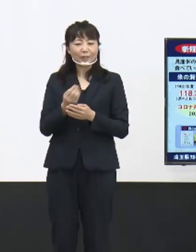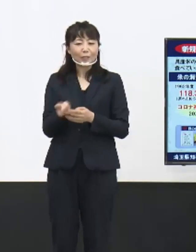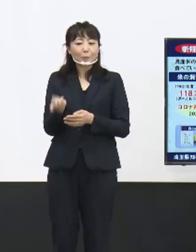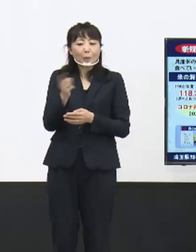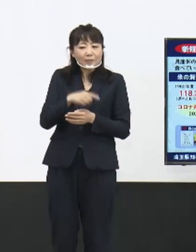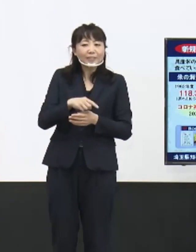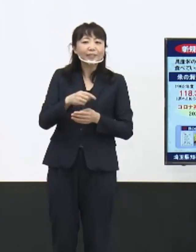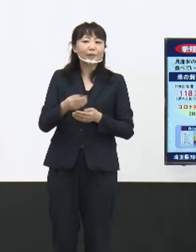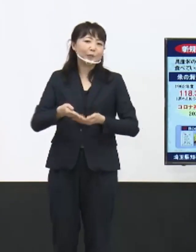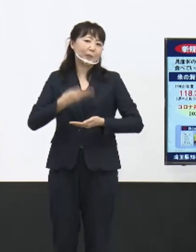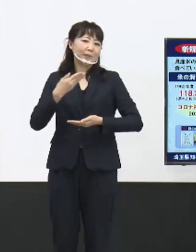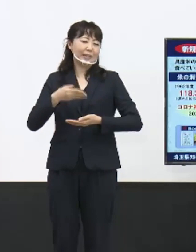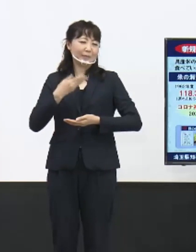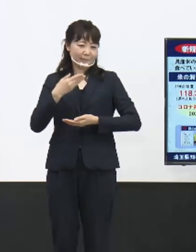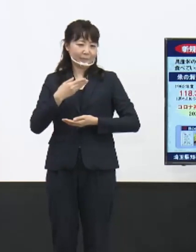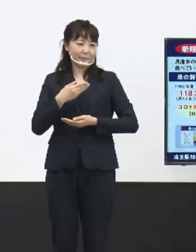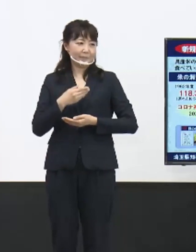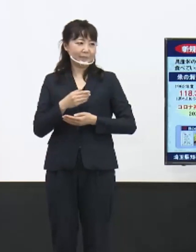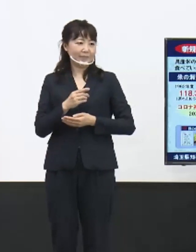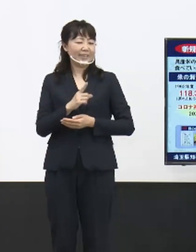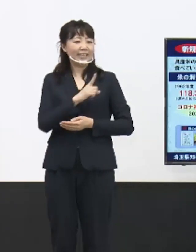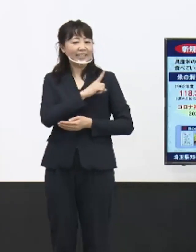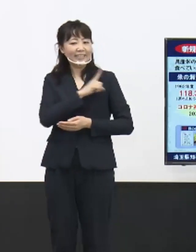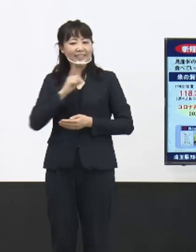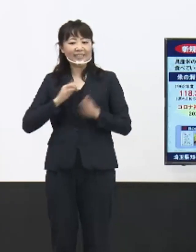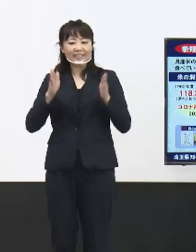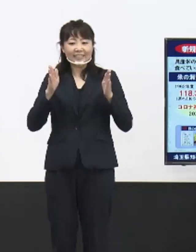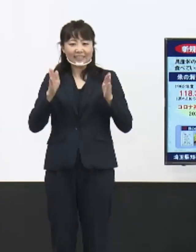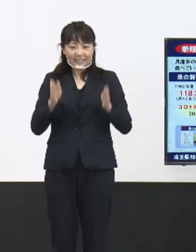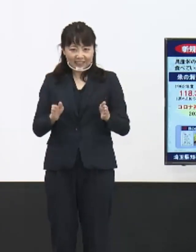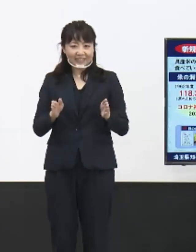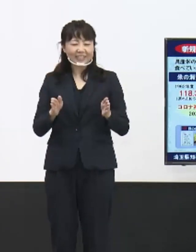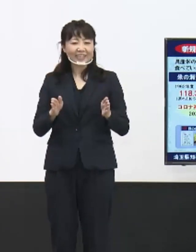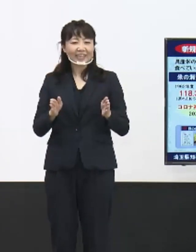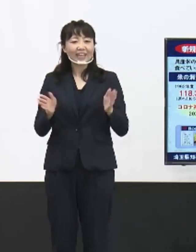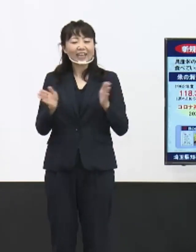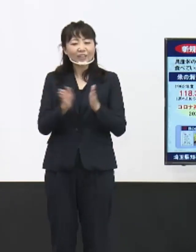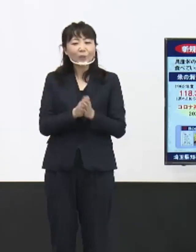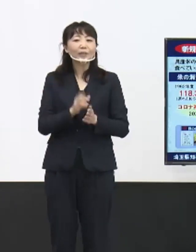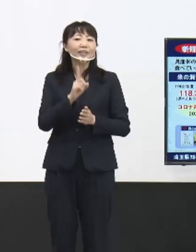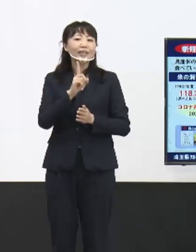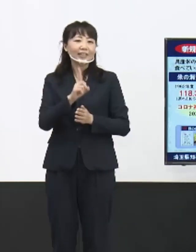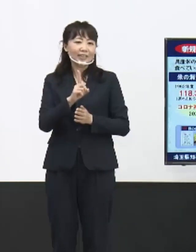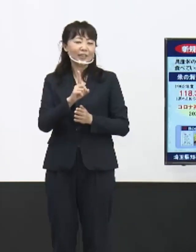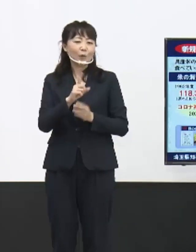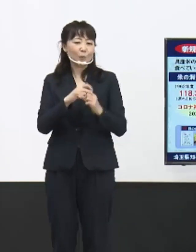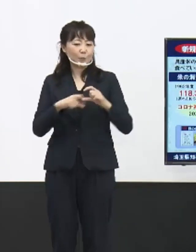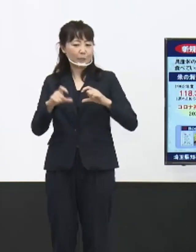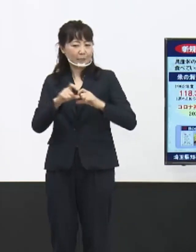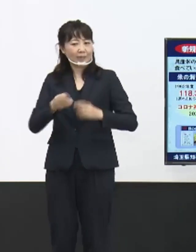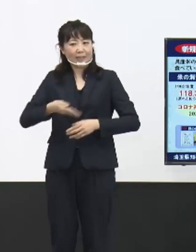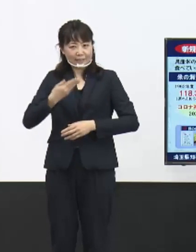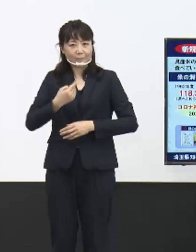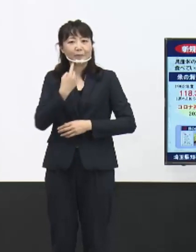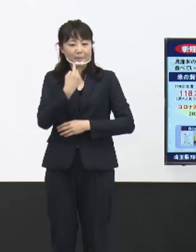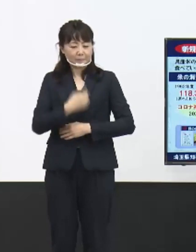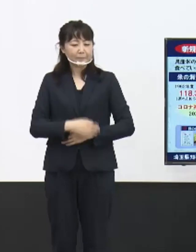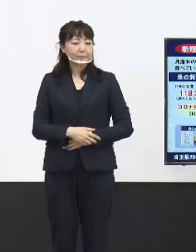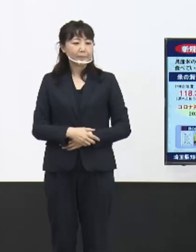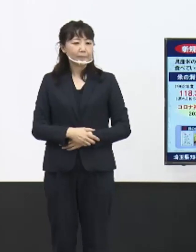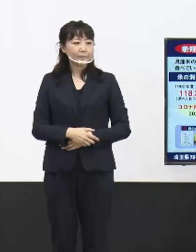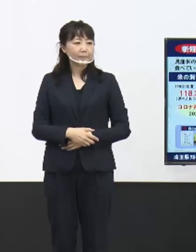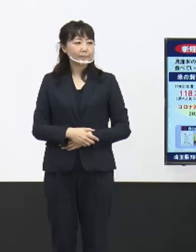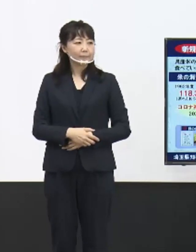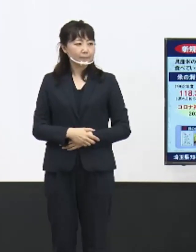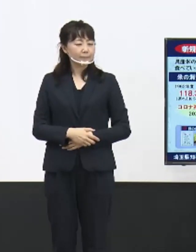していただきたいと思っておりますが、1日のうちに1膳多く食べます。 はい、分かりました。分かりました。